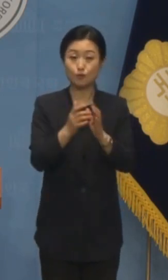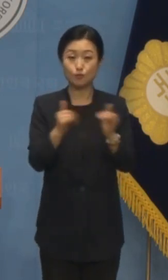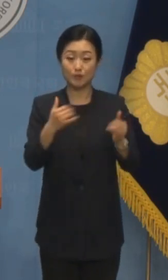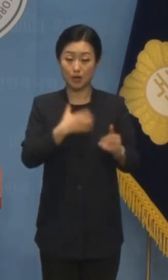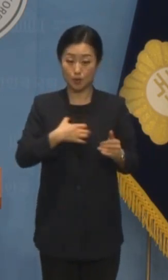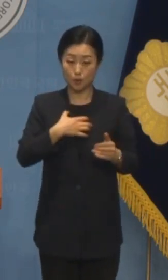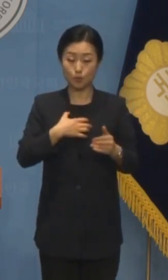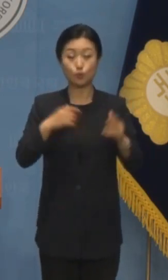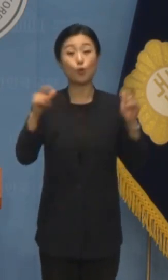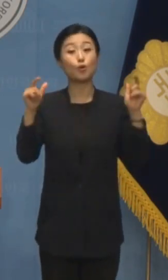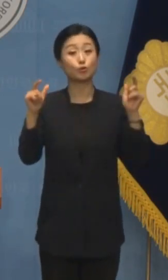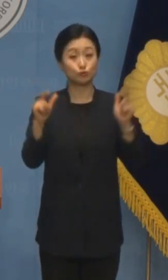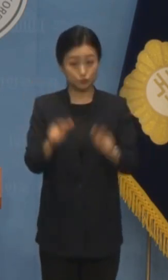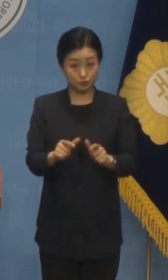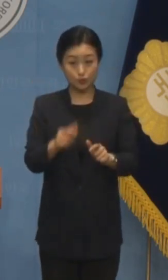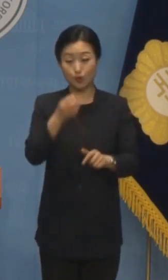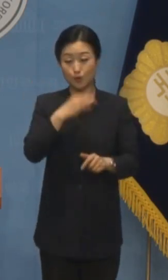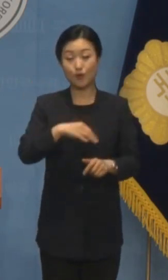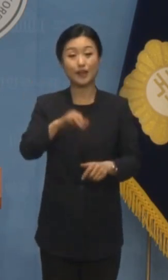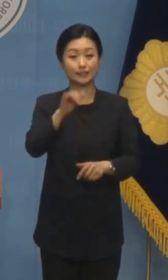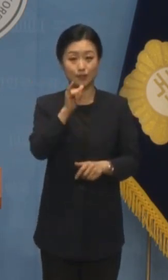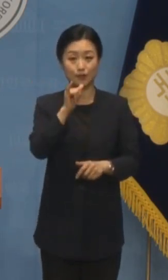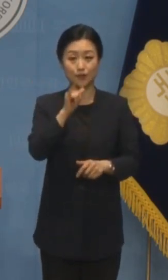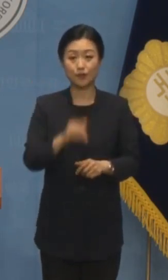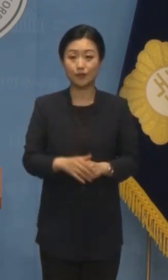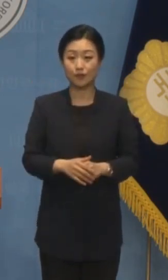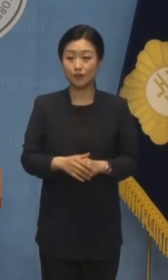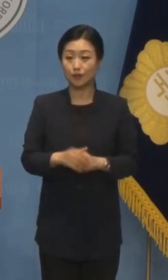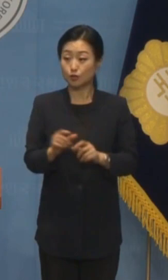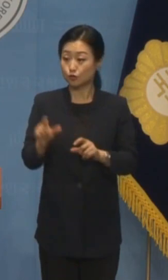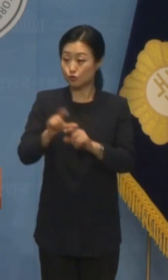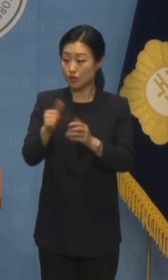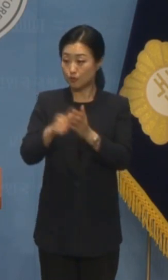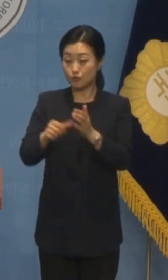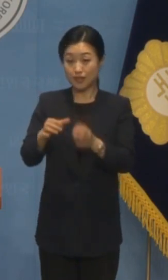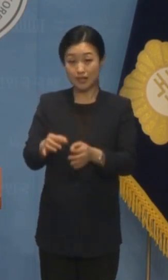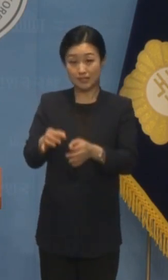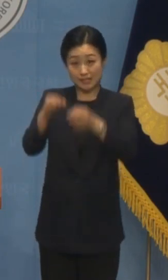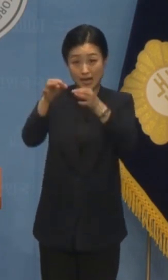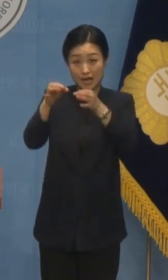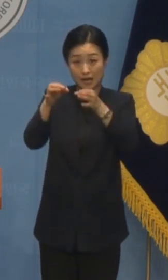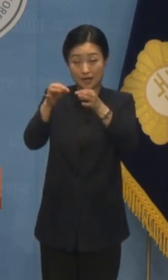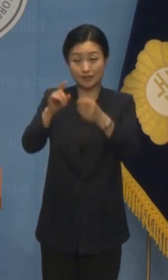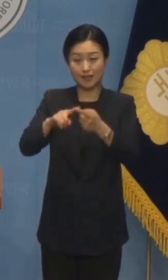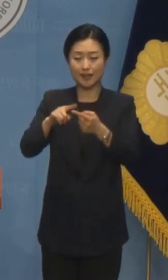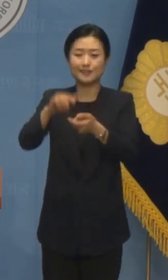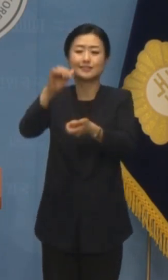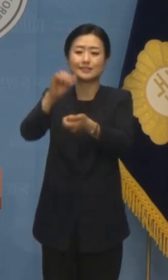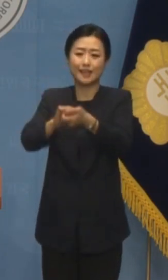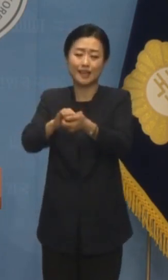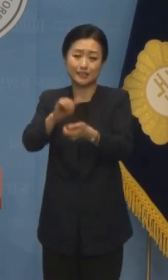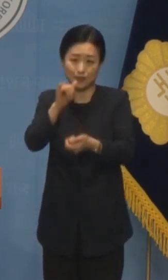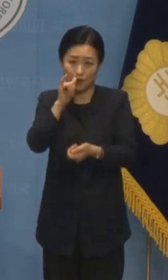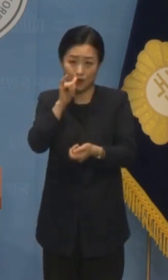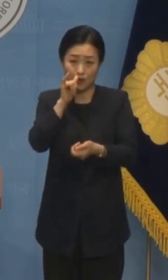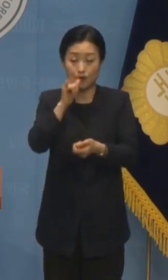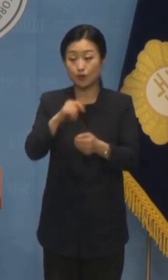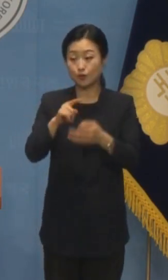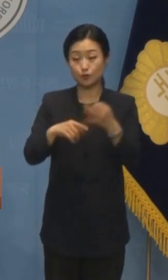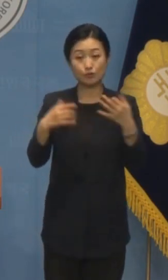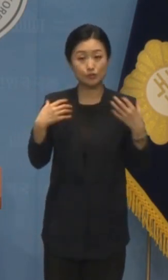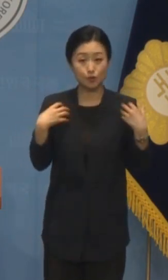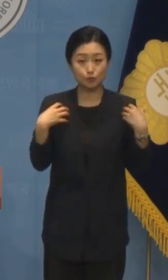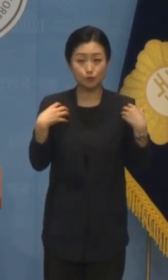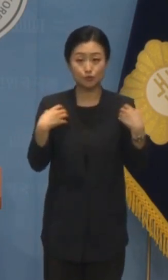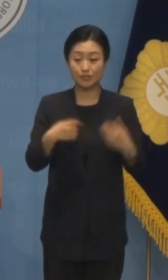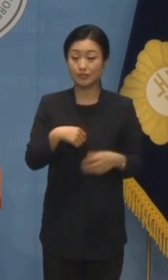고통을 경감시키는 효과는 큰 반면 추가적인 물가 인상 요인은 제한적이라는 것입니다. 윤석열